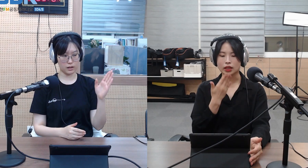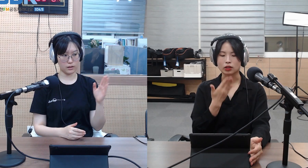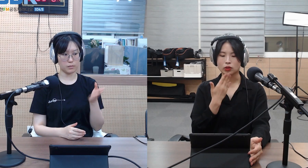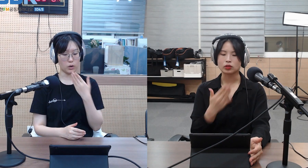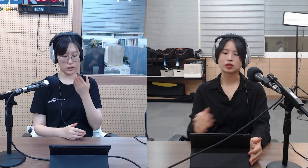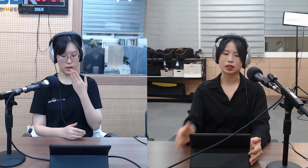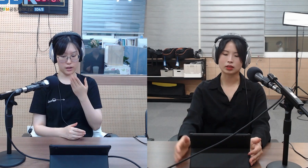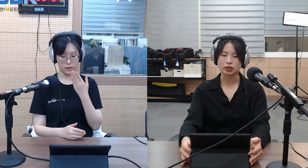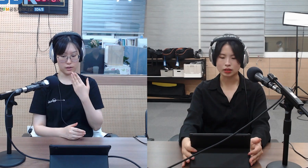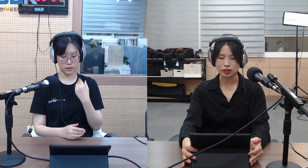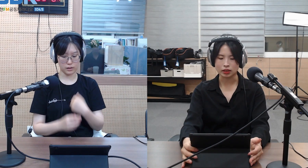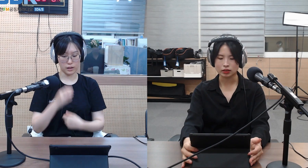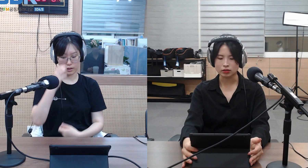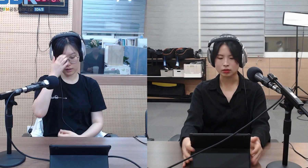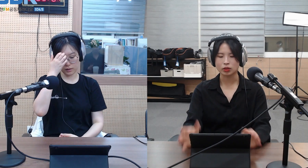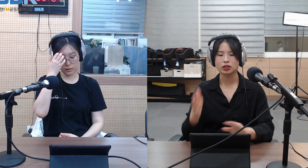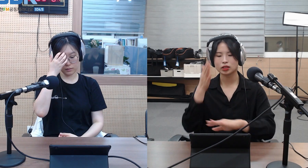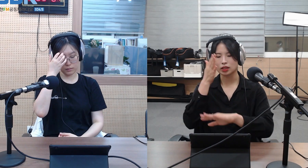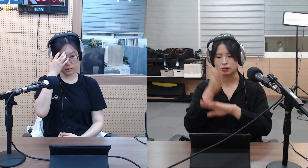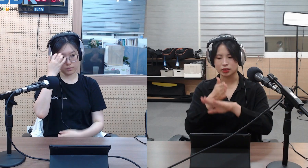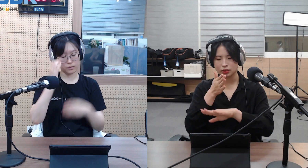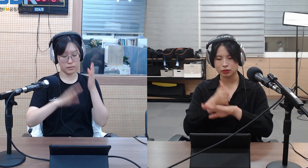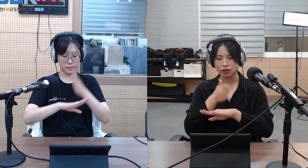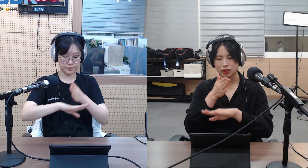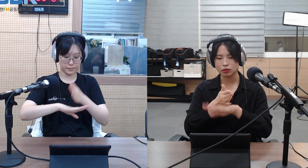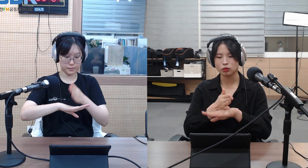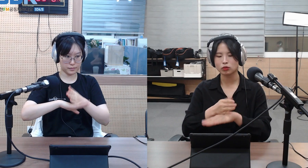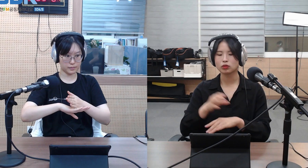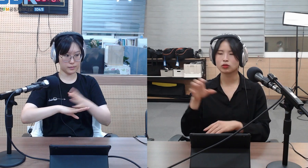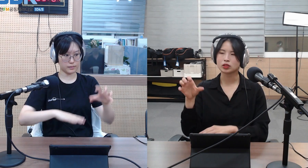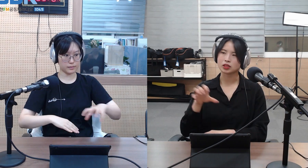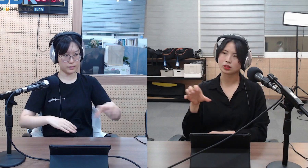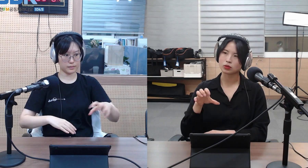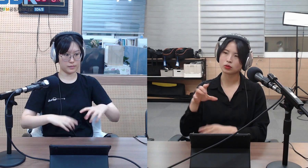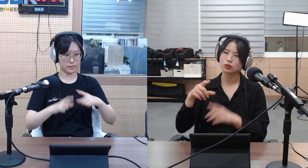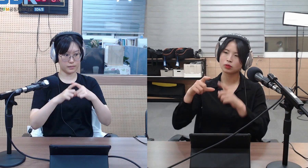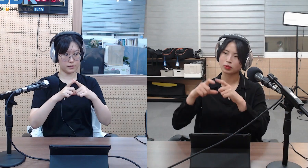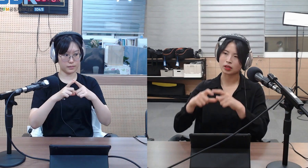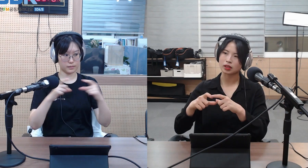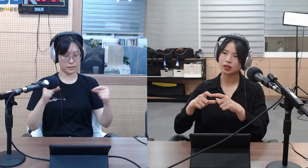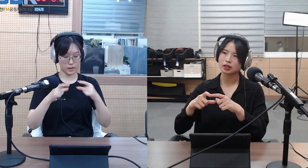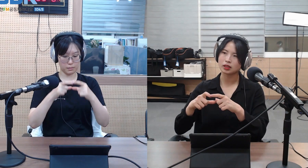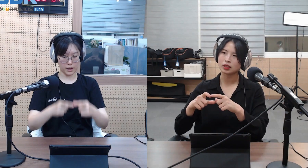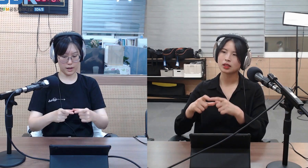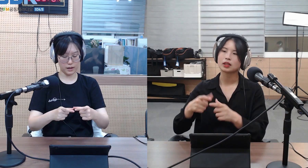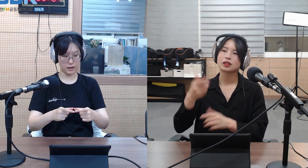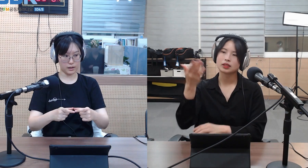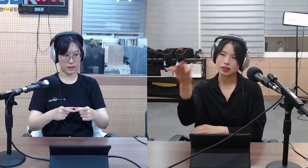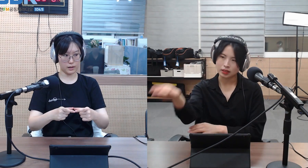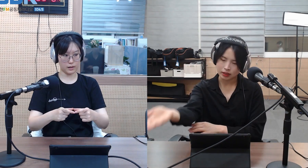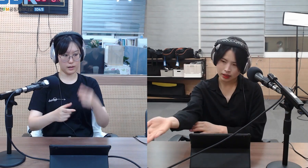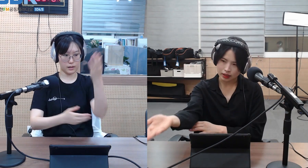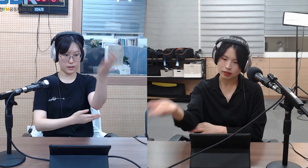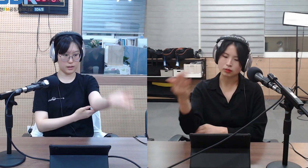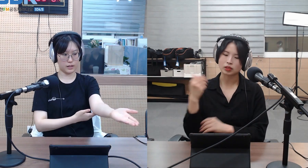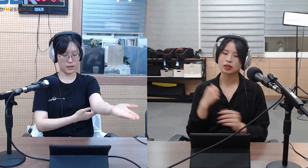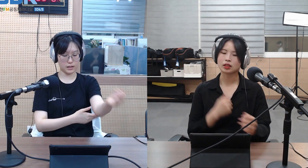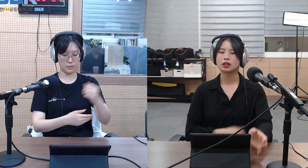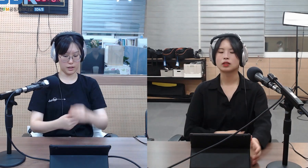먹을게요. 이렇게 하면 네. 그러면 감사합니다 하고 진동 벨 드리겠습니다